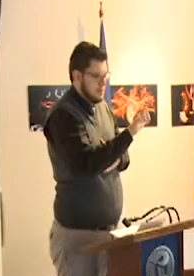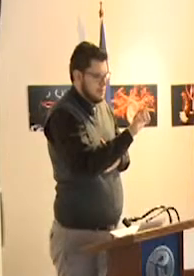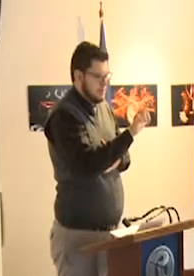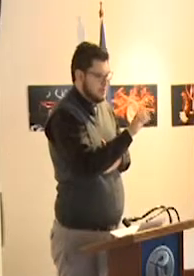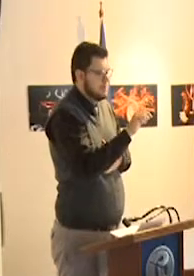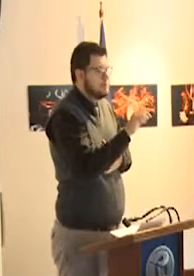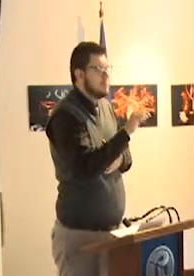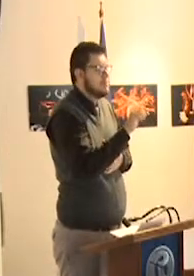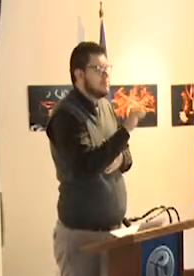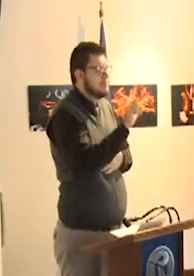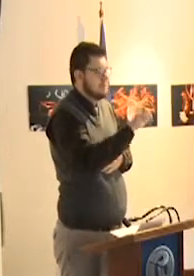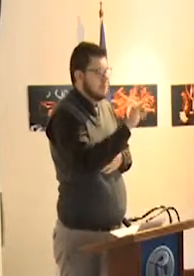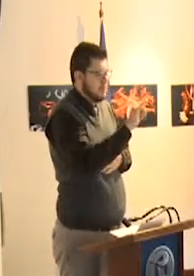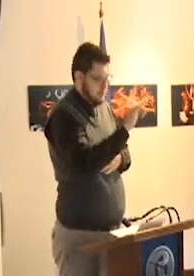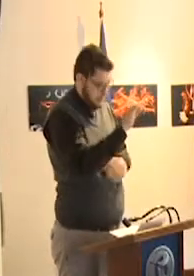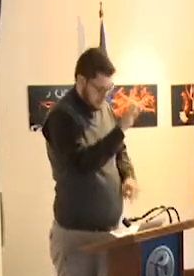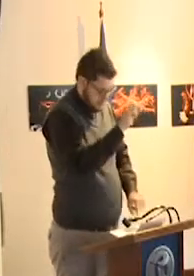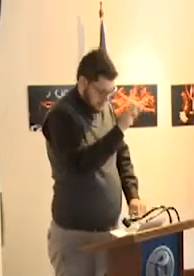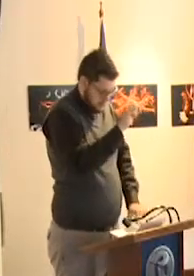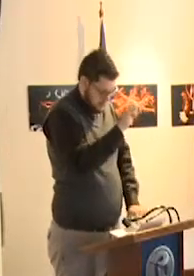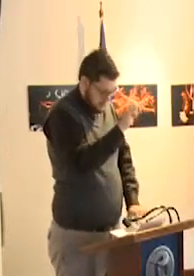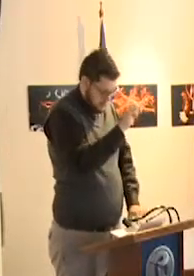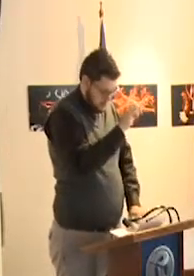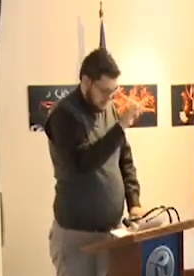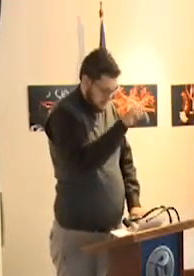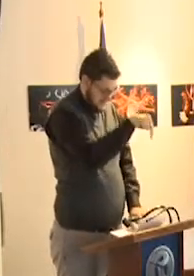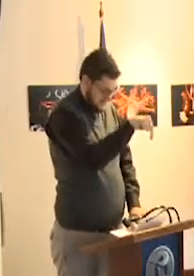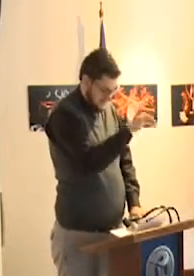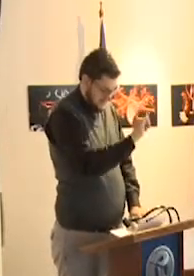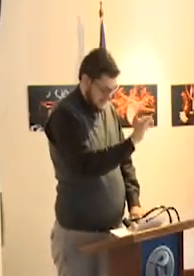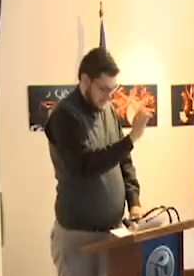A continuación, la intervención del profesor Daniel